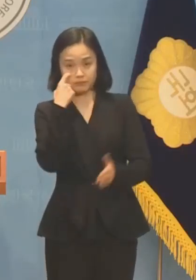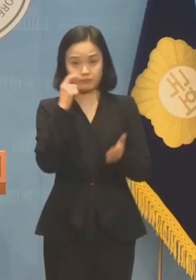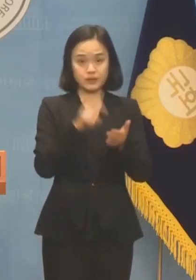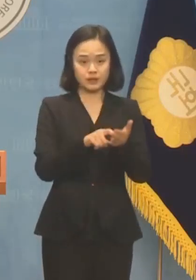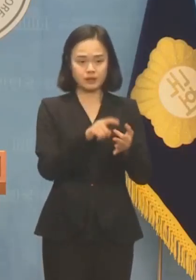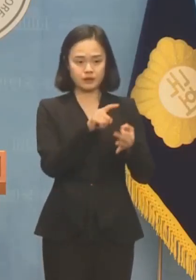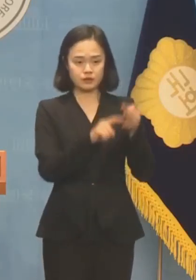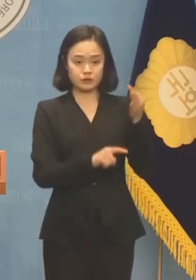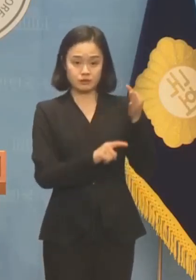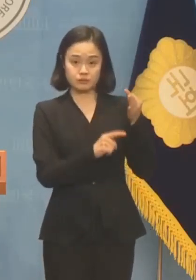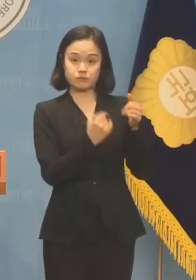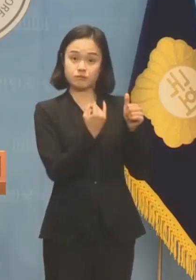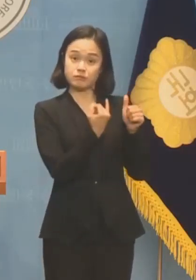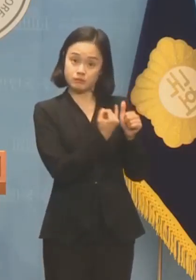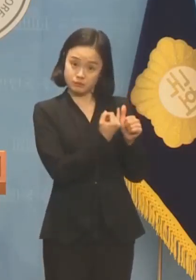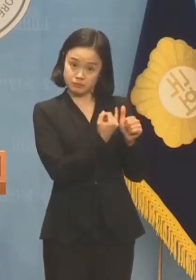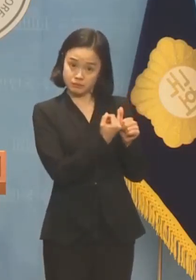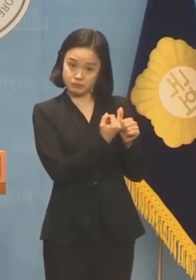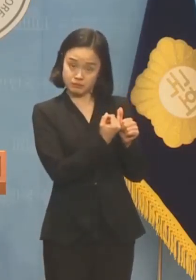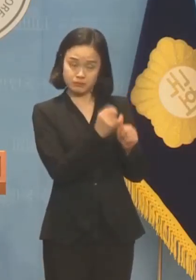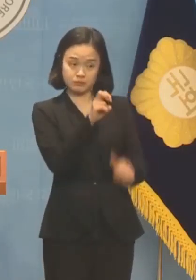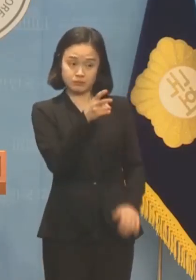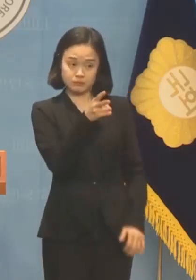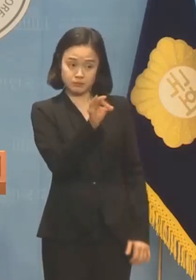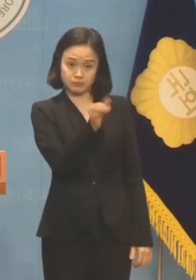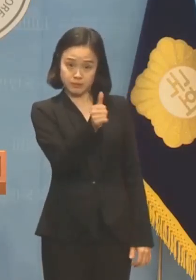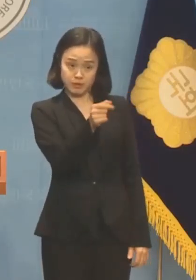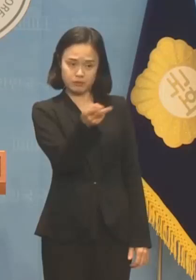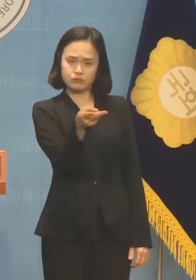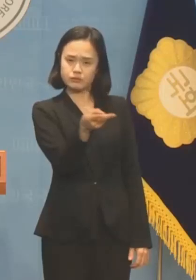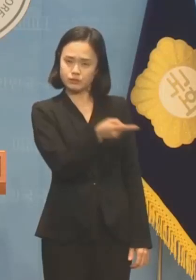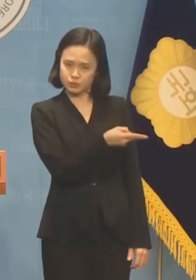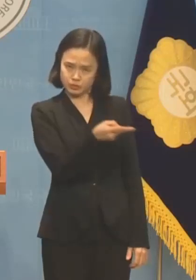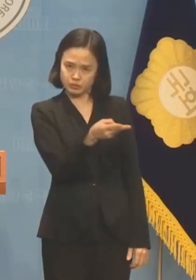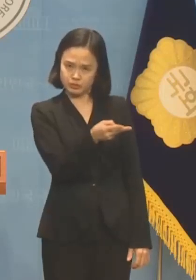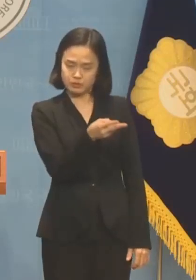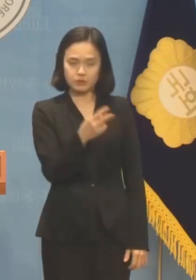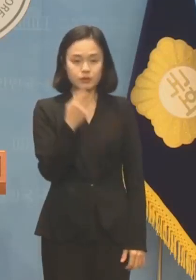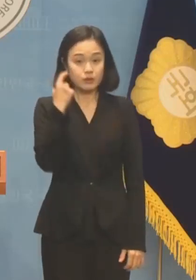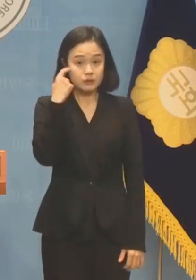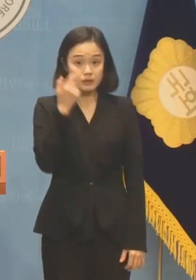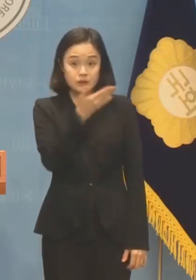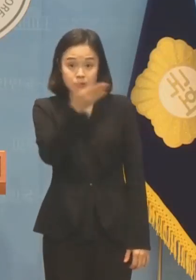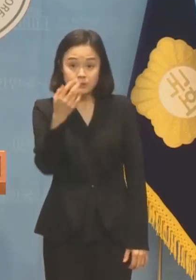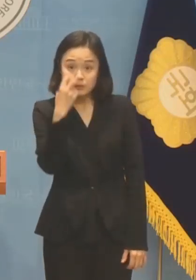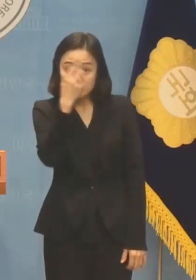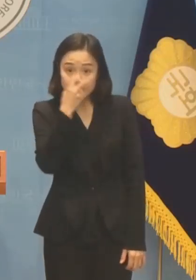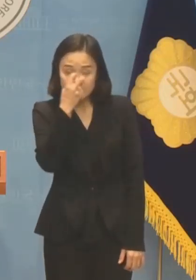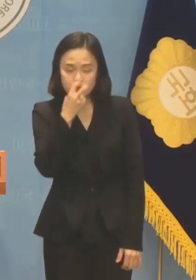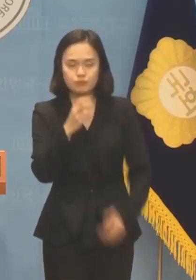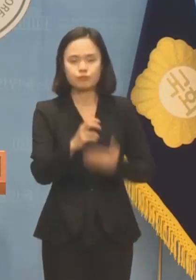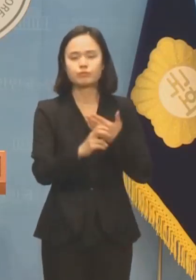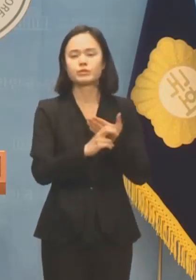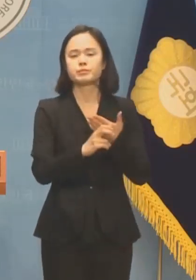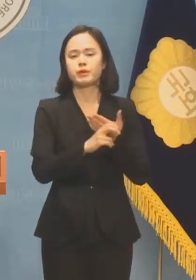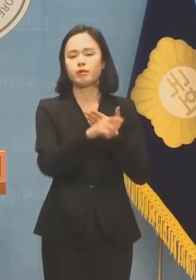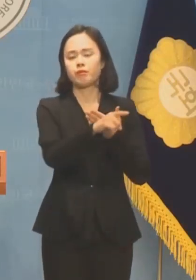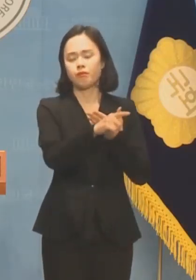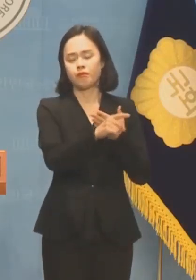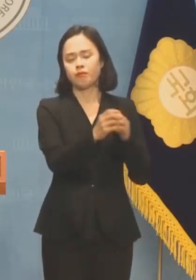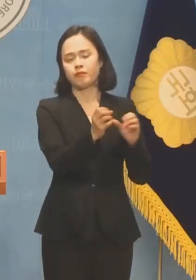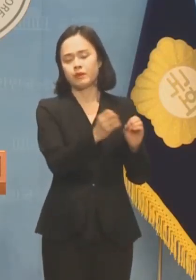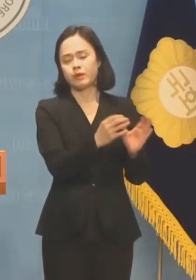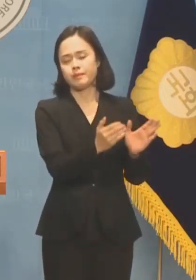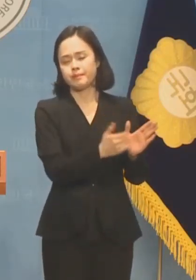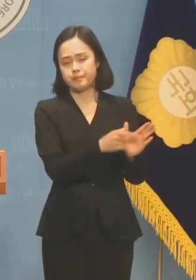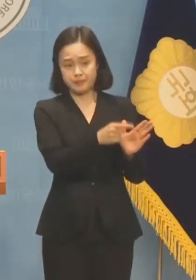씨 간의 불법적인 여론조사를 주고받았다는 증거들이 충격적입니다. 창원지검이